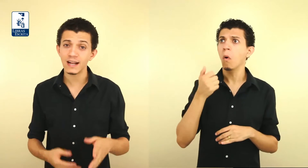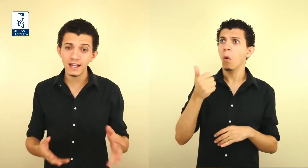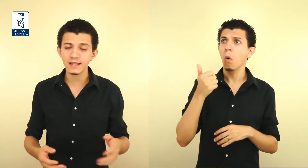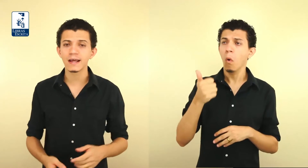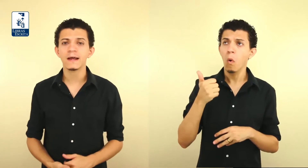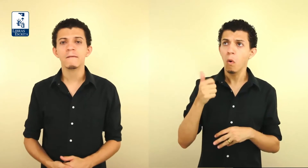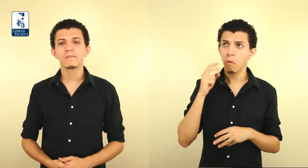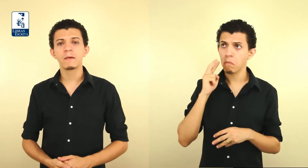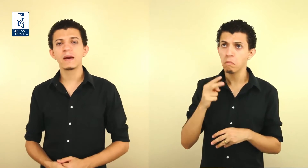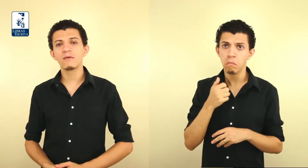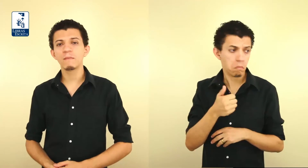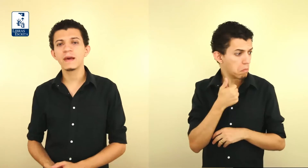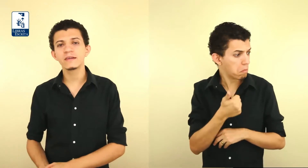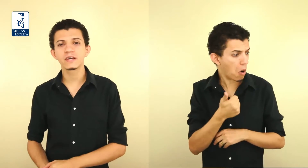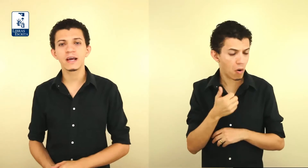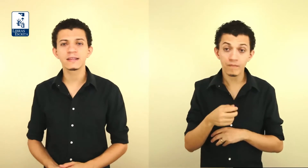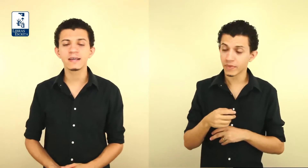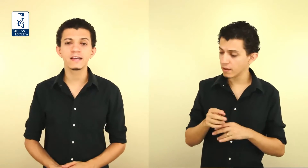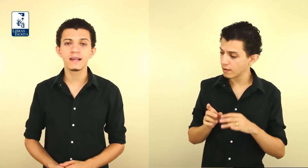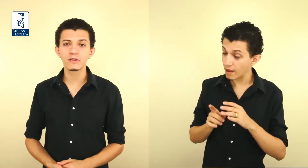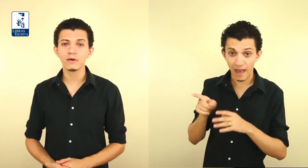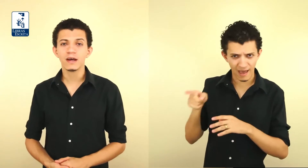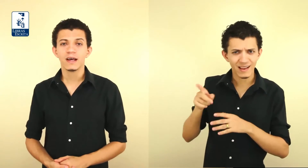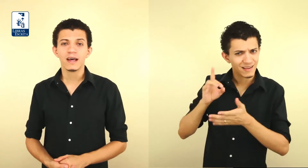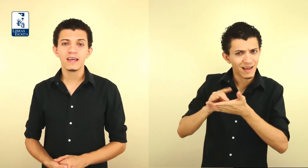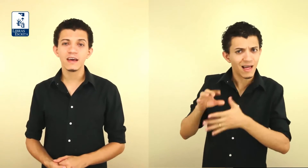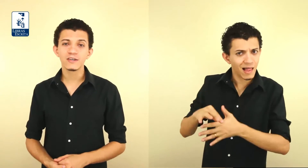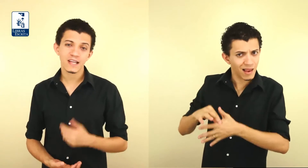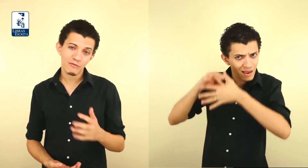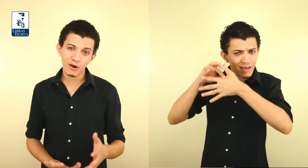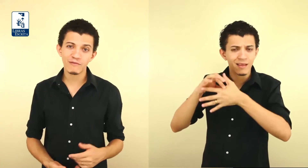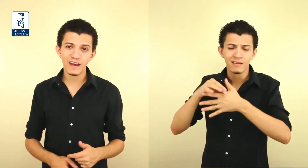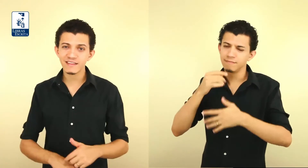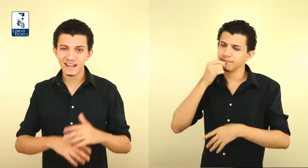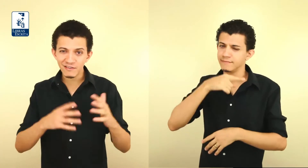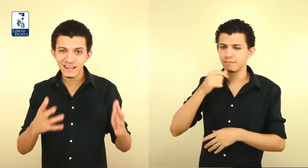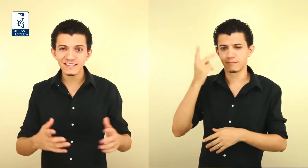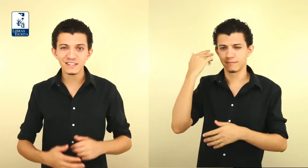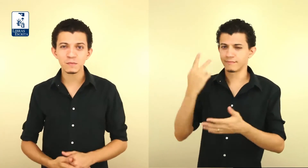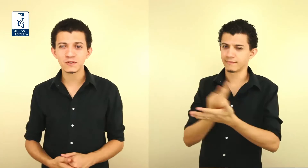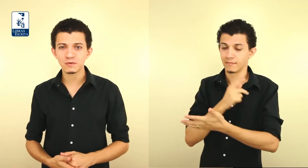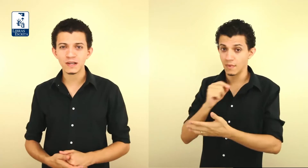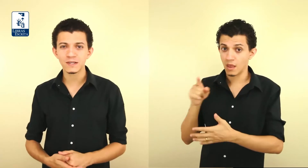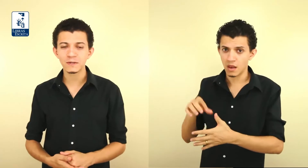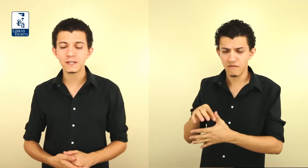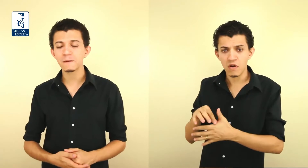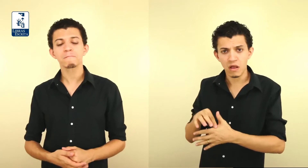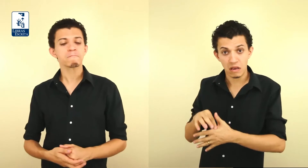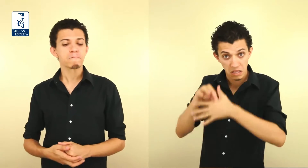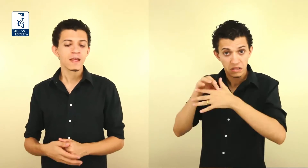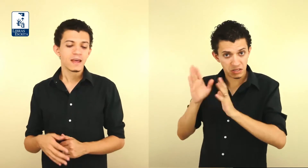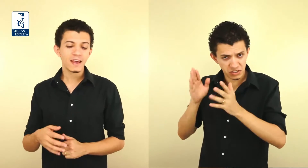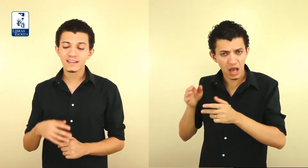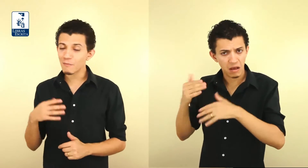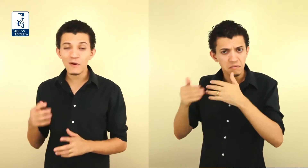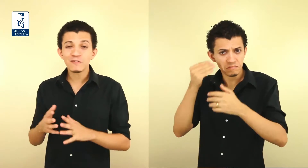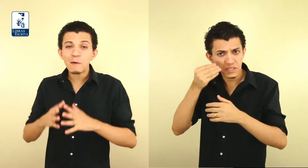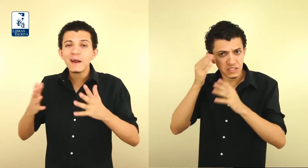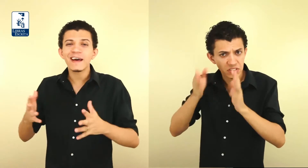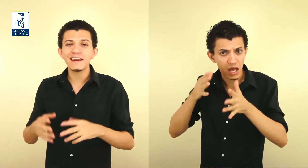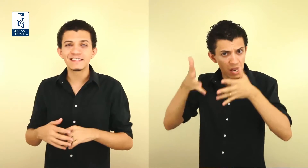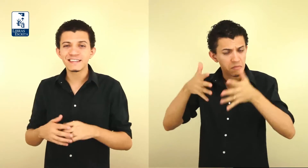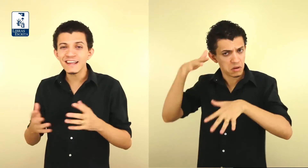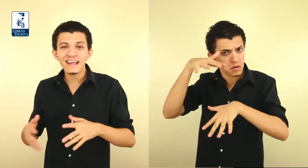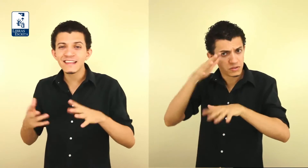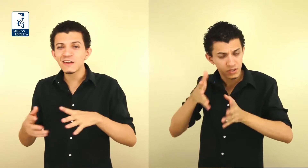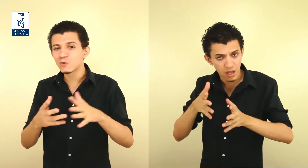grande, ele é líder também no ambiente em que ele está inserido, e eu estava em um evento, estava tendo esse tipo de situação assim, e então eu perguntei